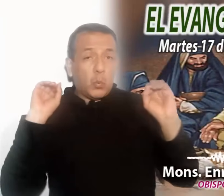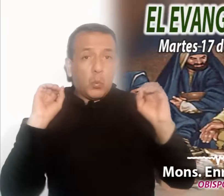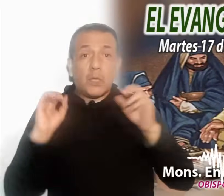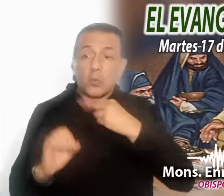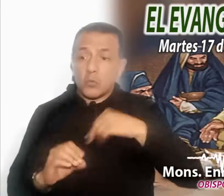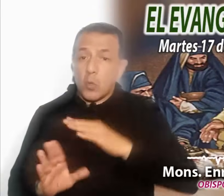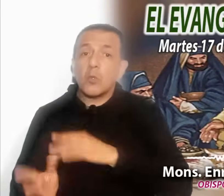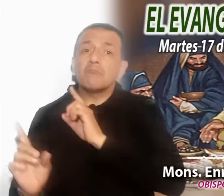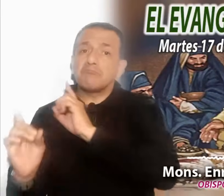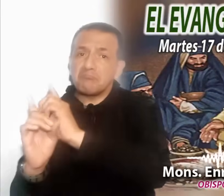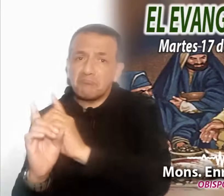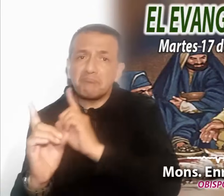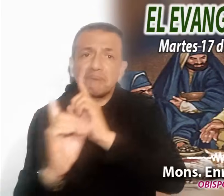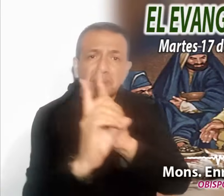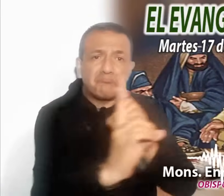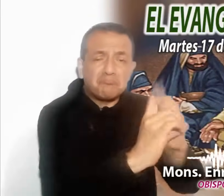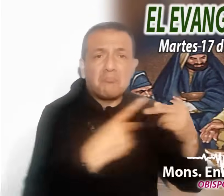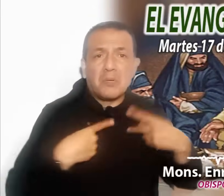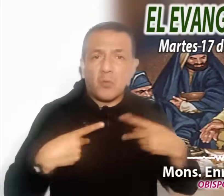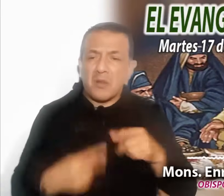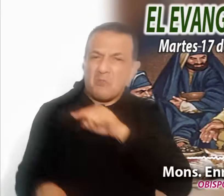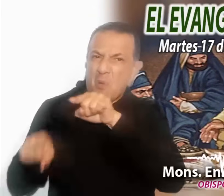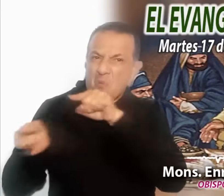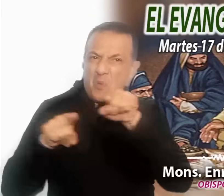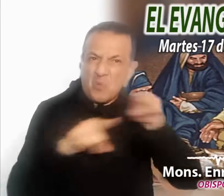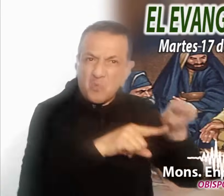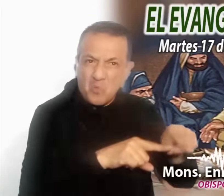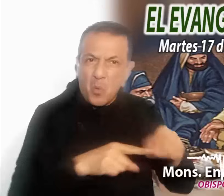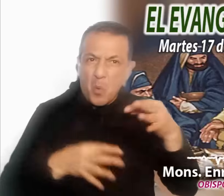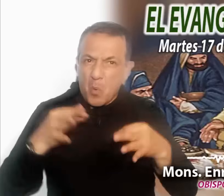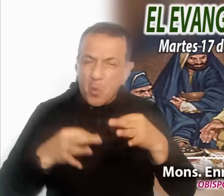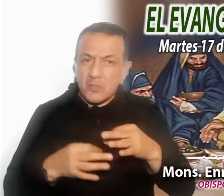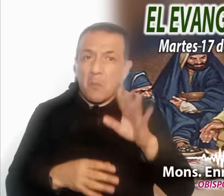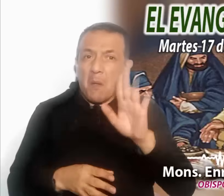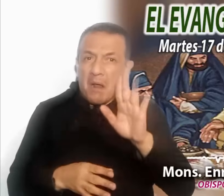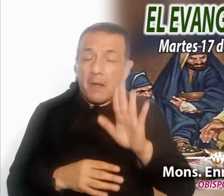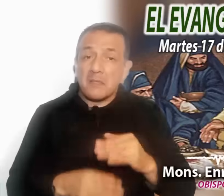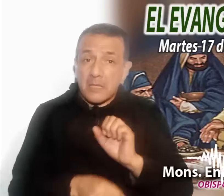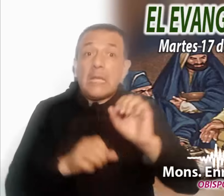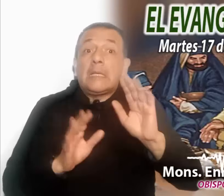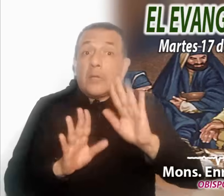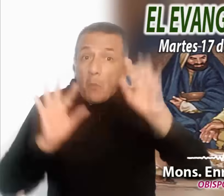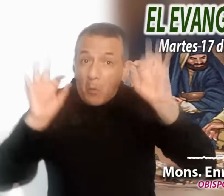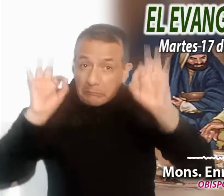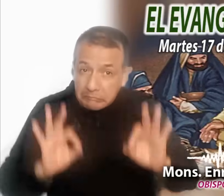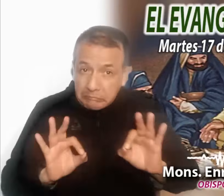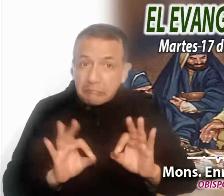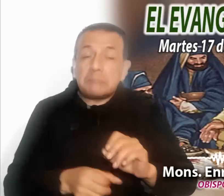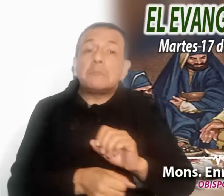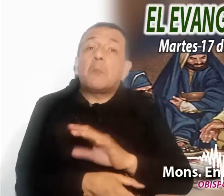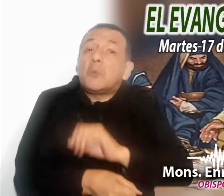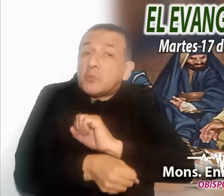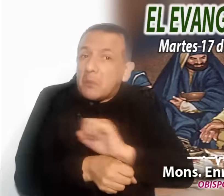y ofensas en aras de una supuesta sinceridad. No, la hipocresía no está reñida con